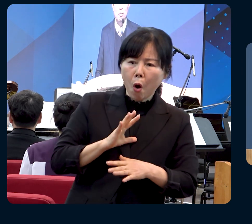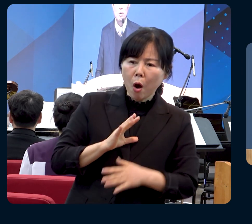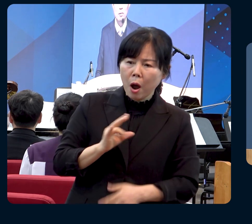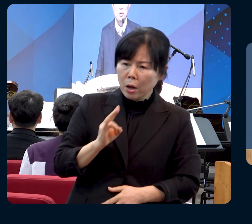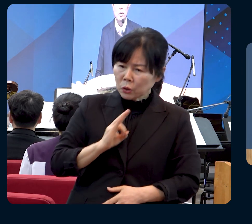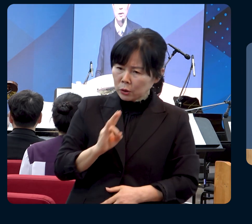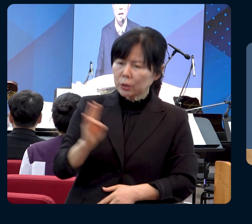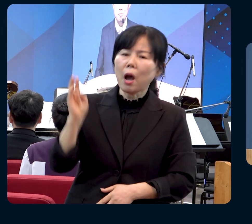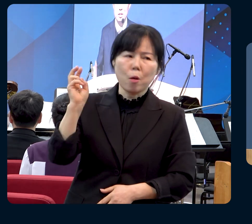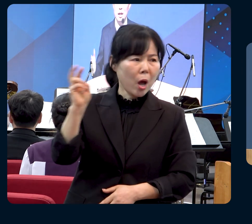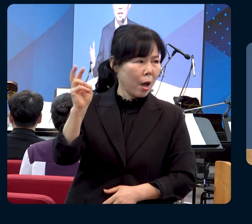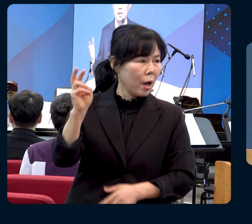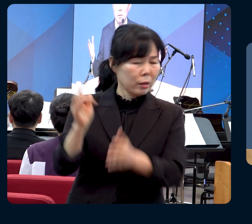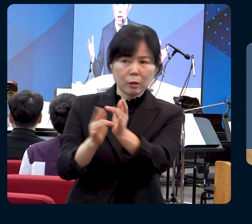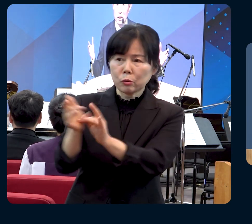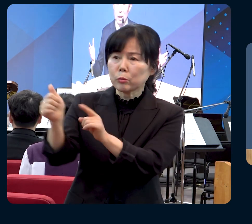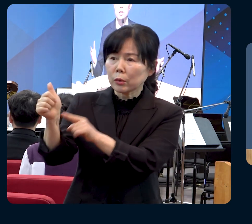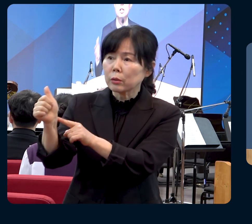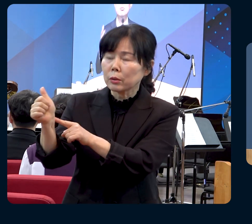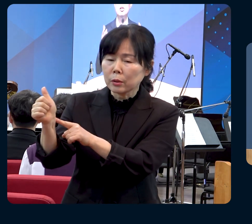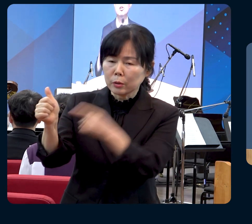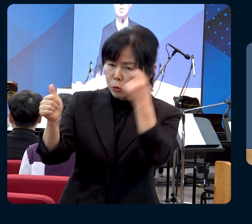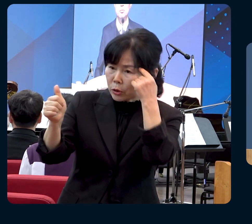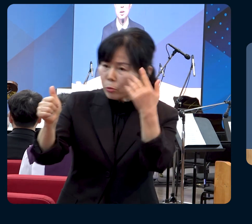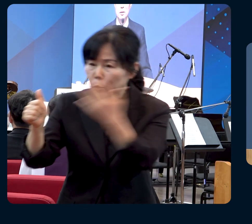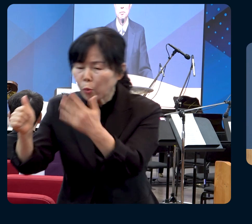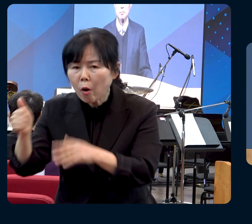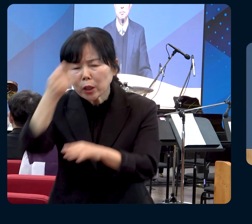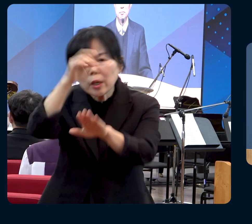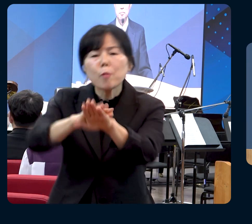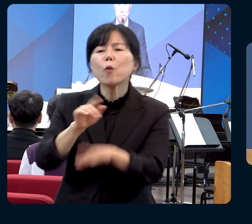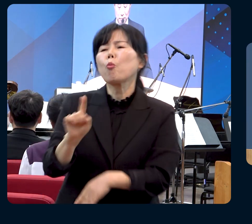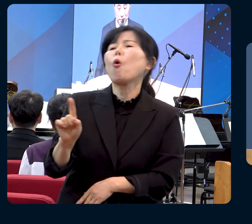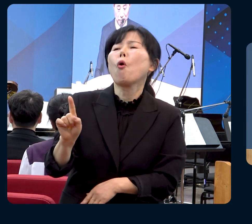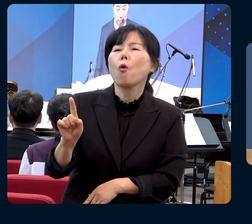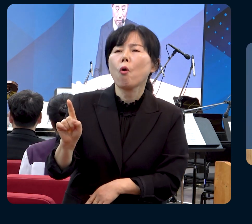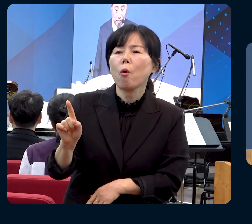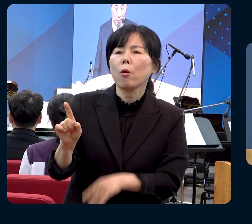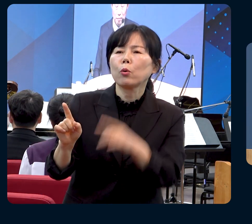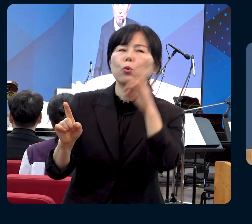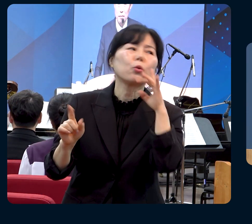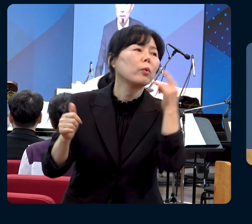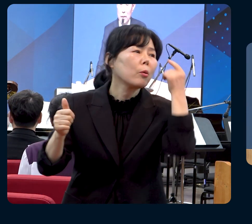여기고 갑자기 예배에 대한 질문을 던집니다.